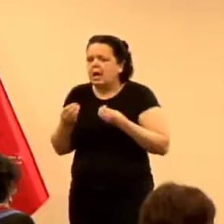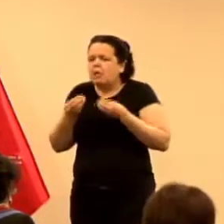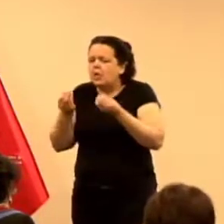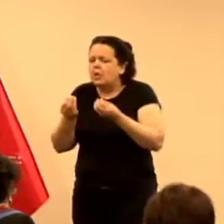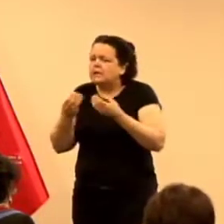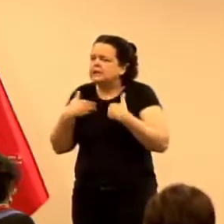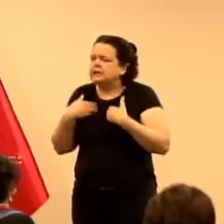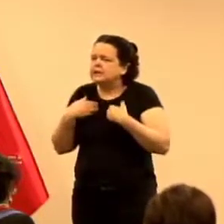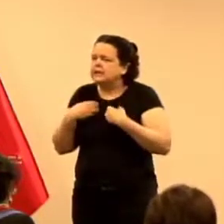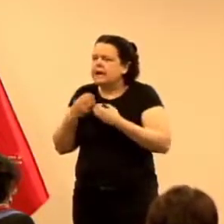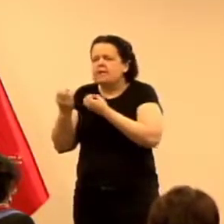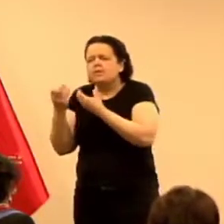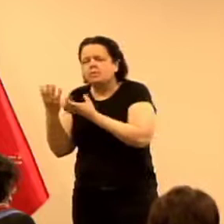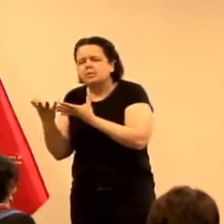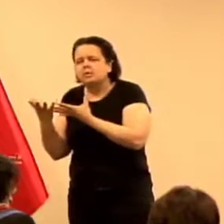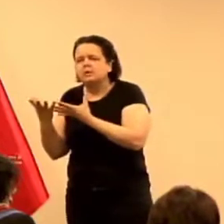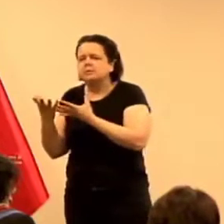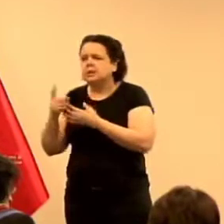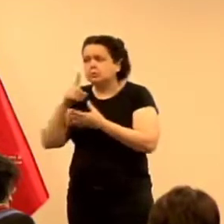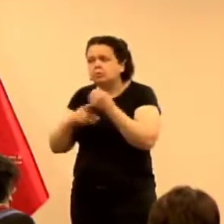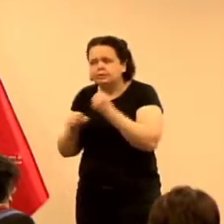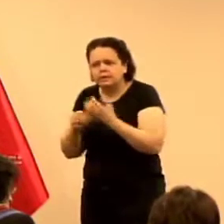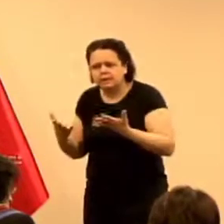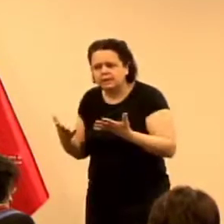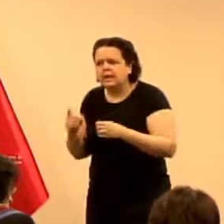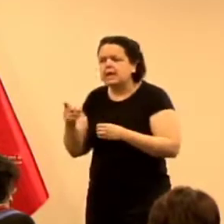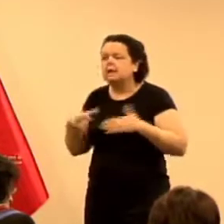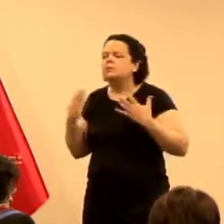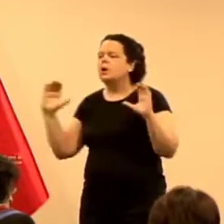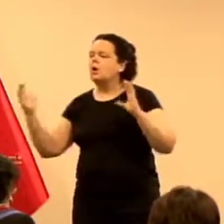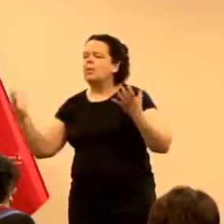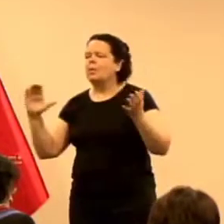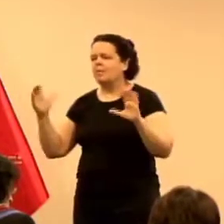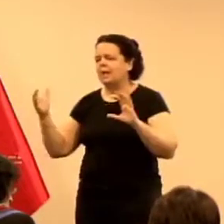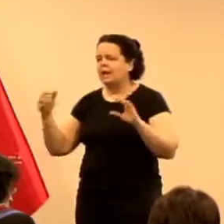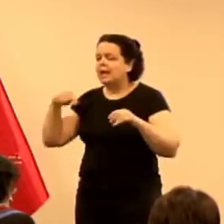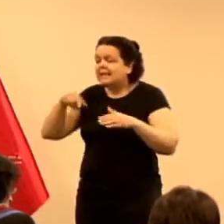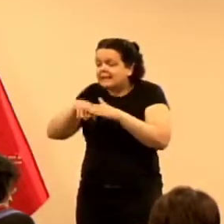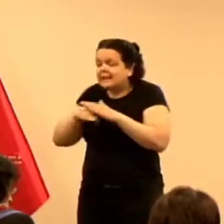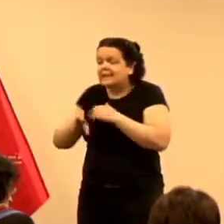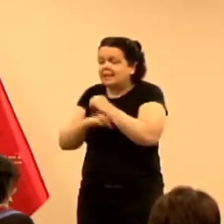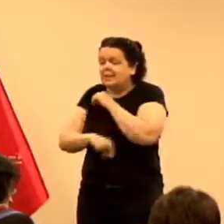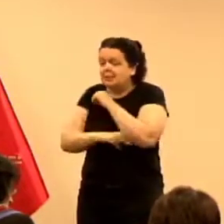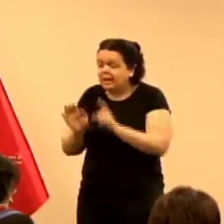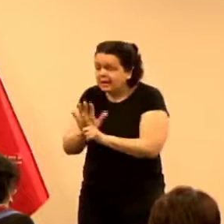tener unos datos que sean realmente confiables por un lado y comparables tanto nacionalmente